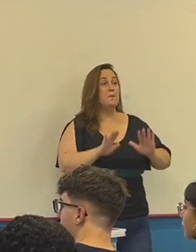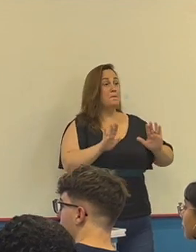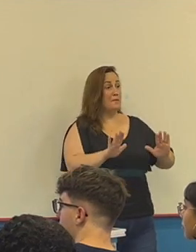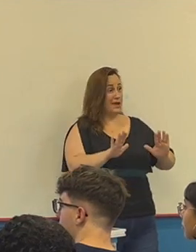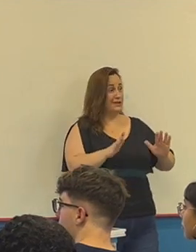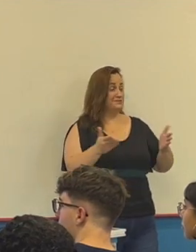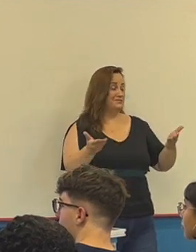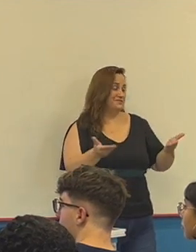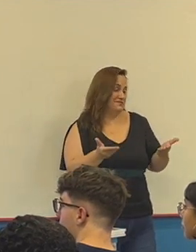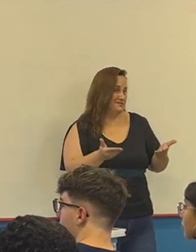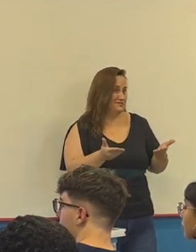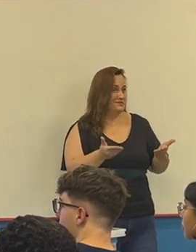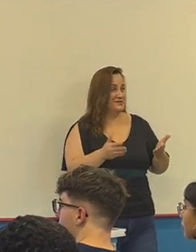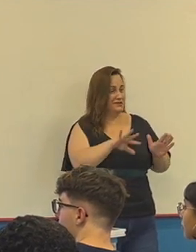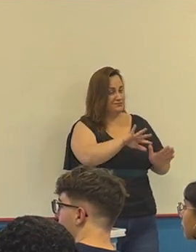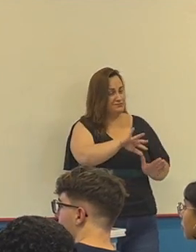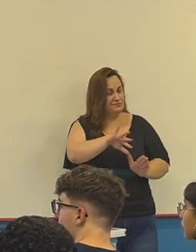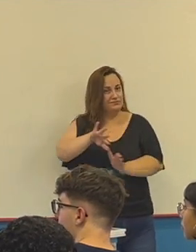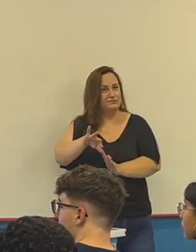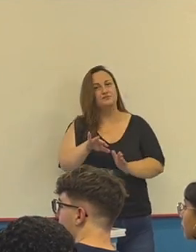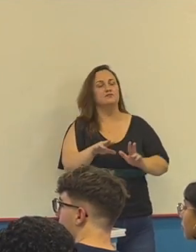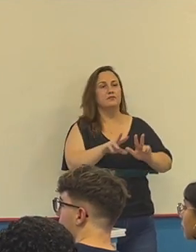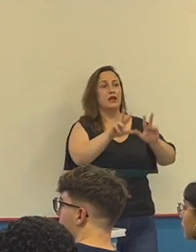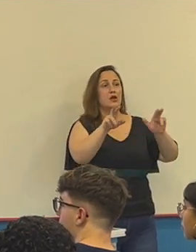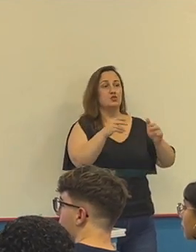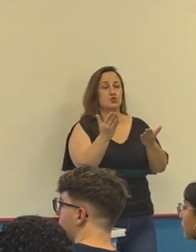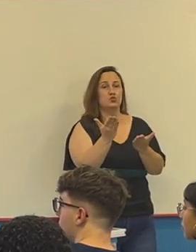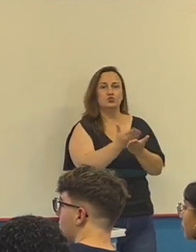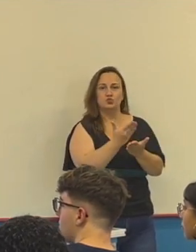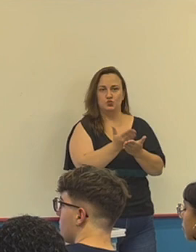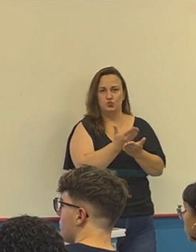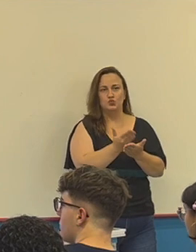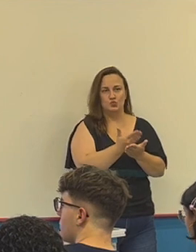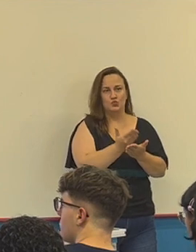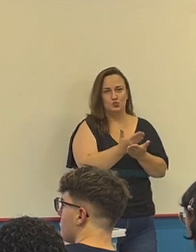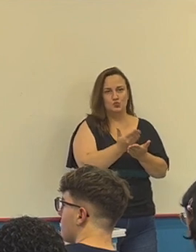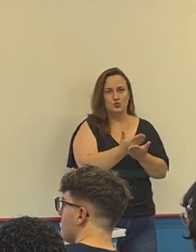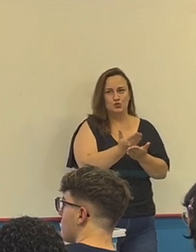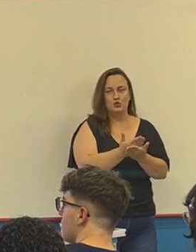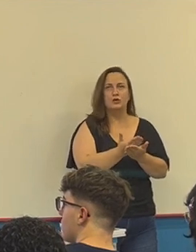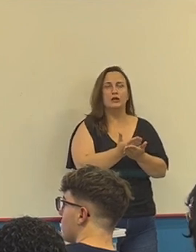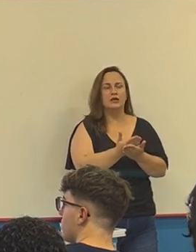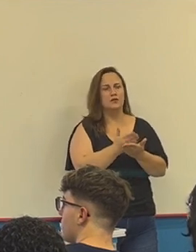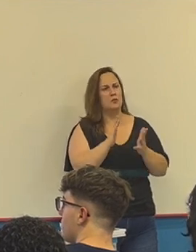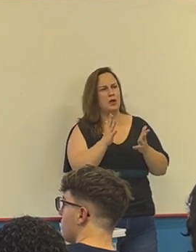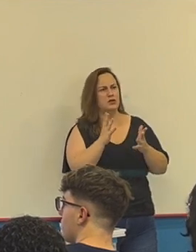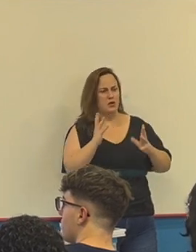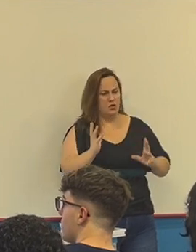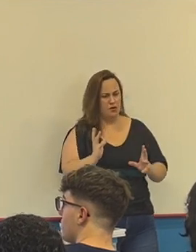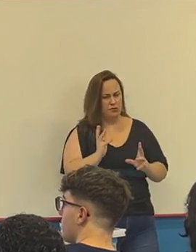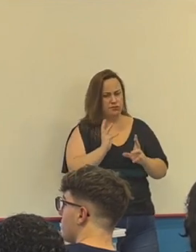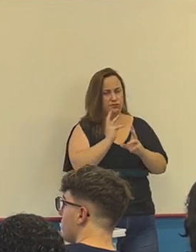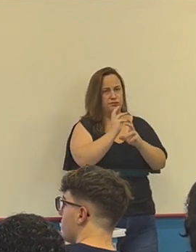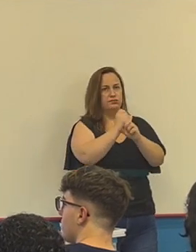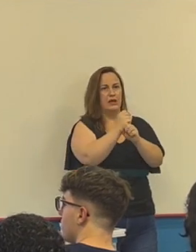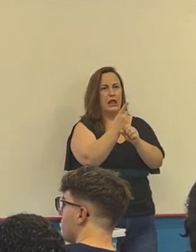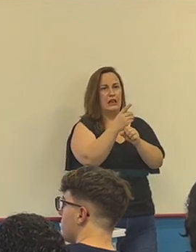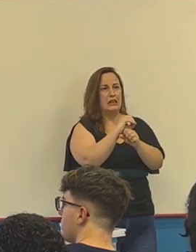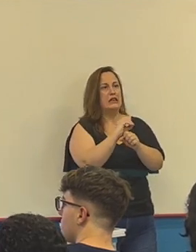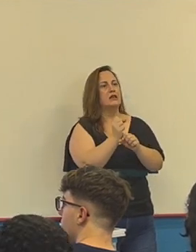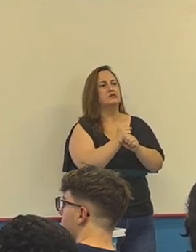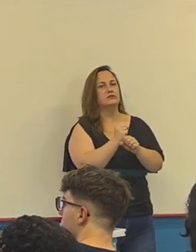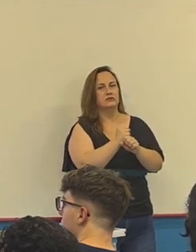mais da minha produção, né, esse é um livro que junta assim, um pouco mais de uma década dos trabalhos